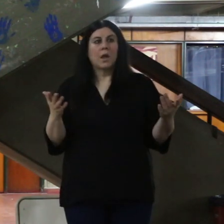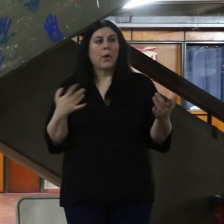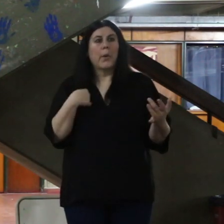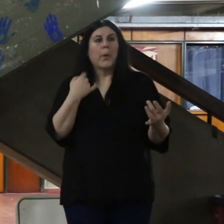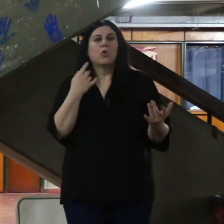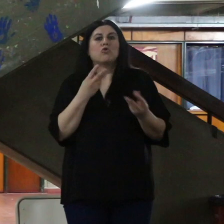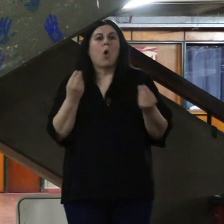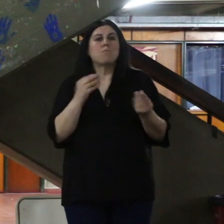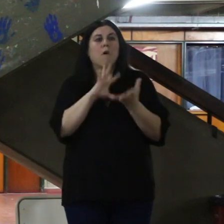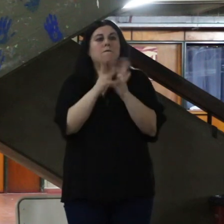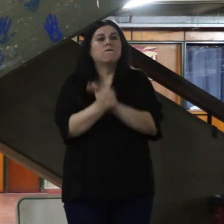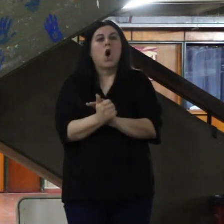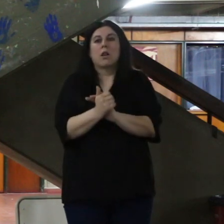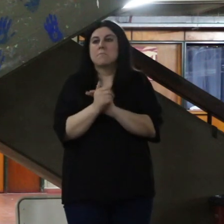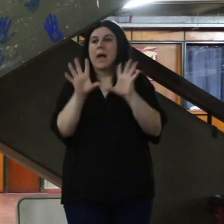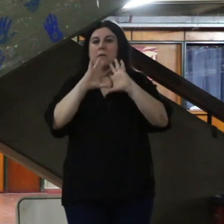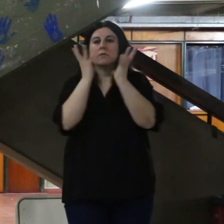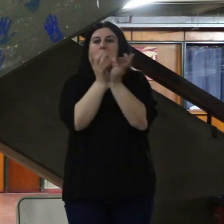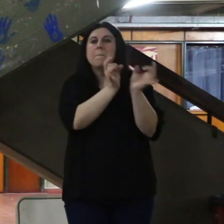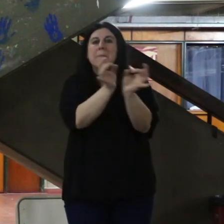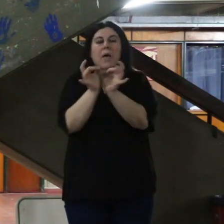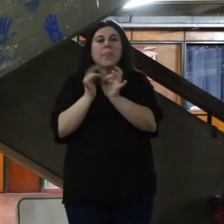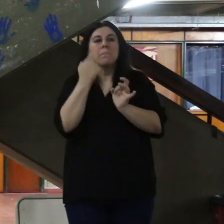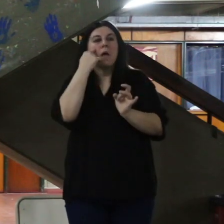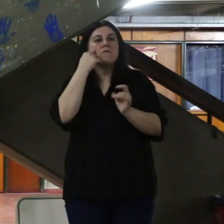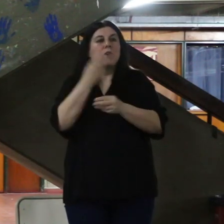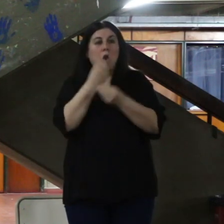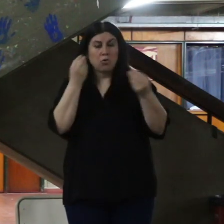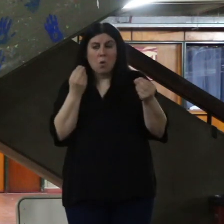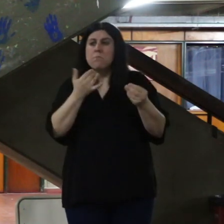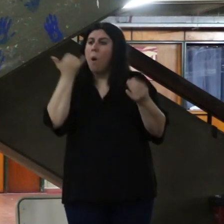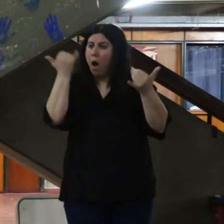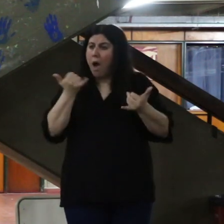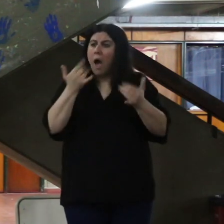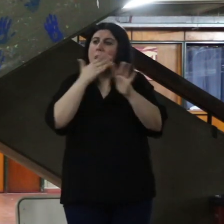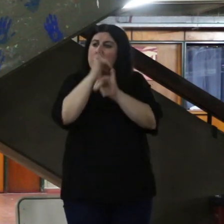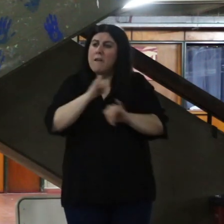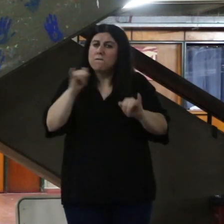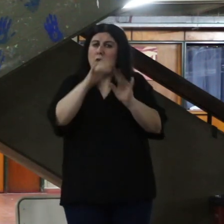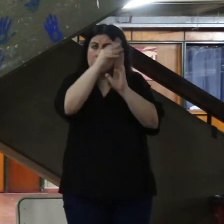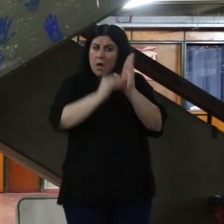atravesado la pandemia. Hay datos, ¿sí?